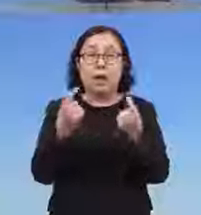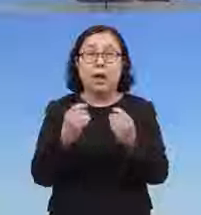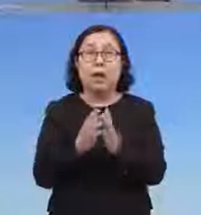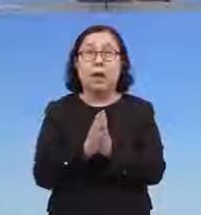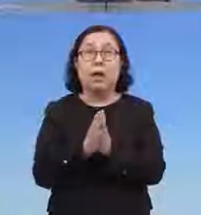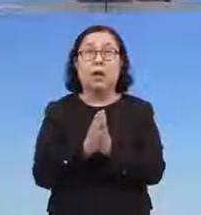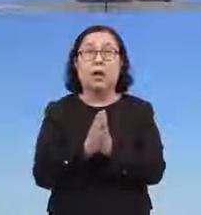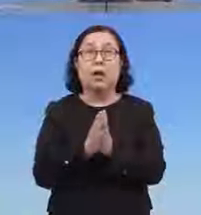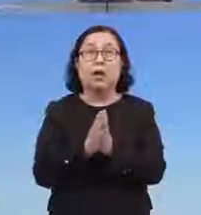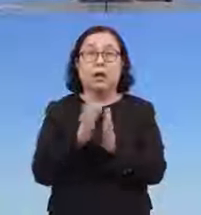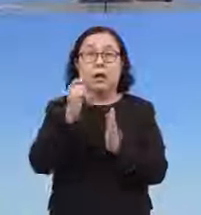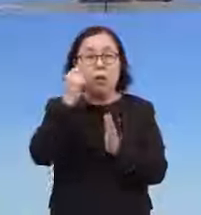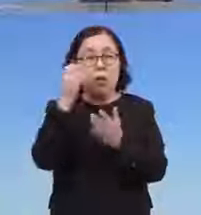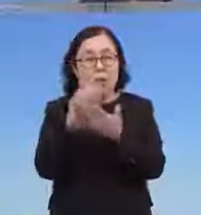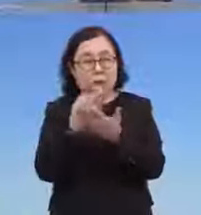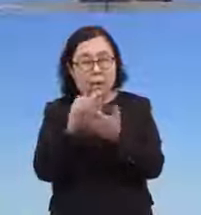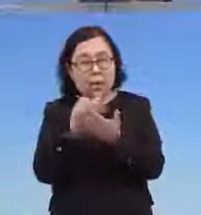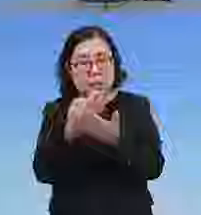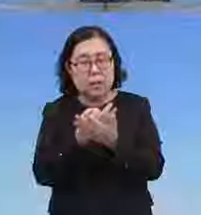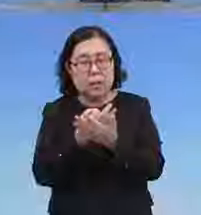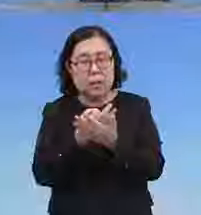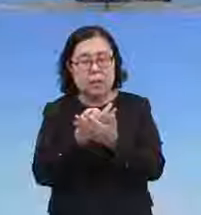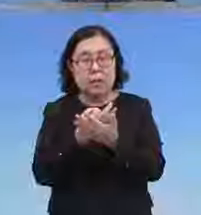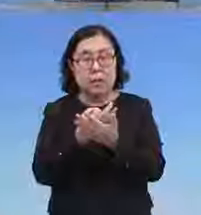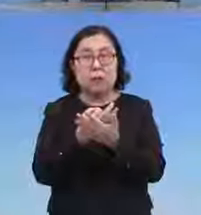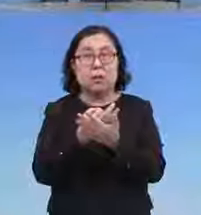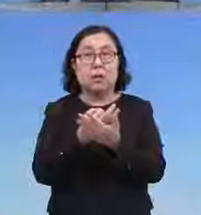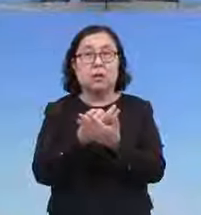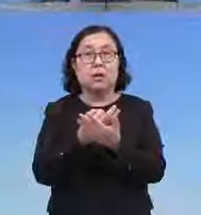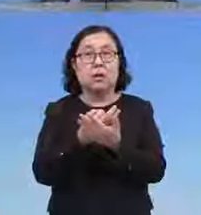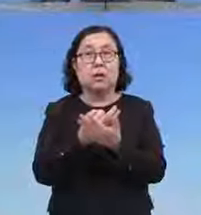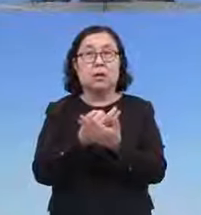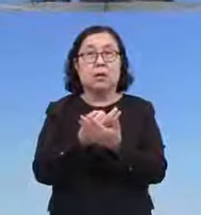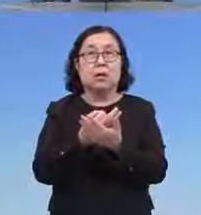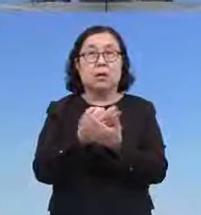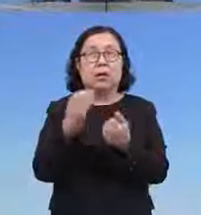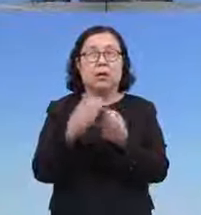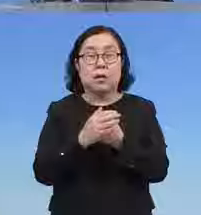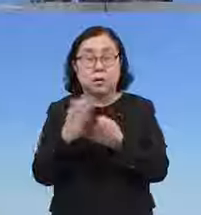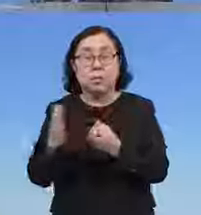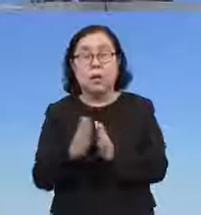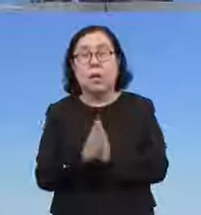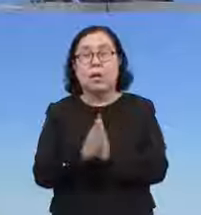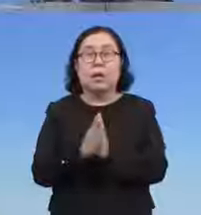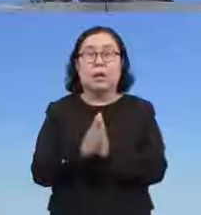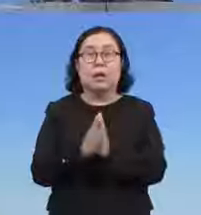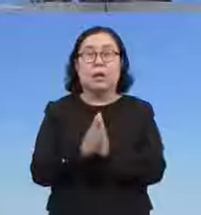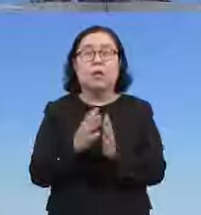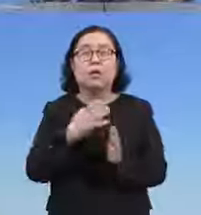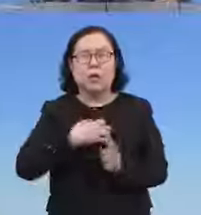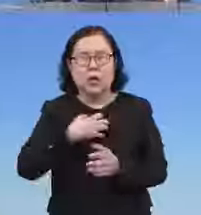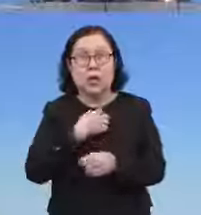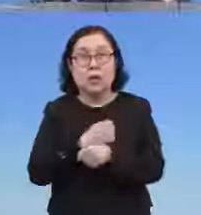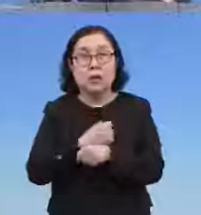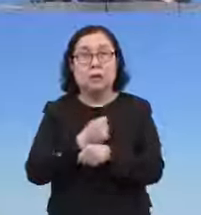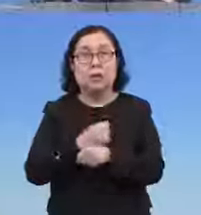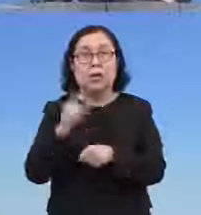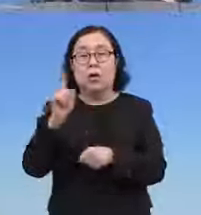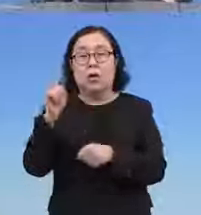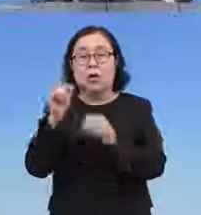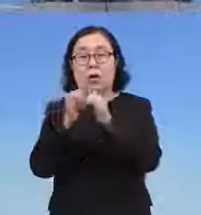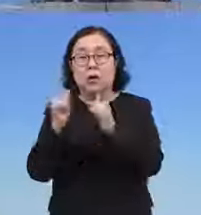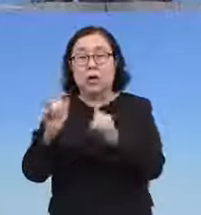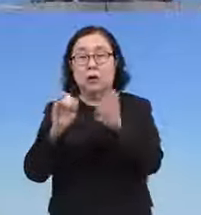오늘도 이렇게 임대료 때문에 걱정, 어떤 분은 전화로요 막 40분씩 그렇게 호소를 하는 분도 계시다는